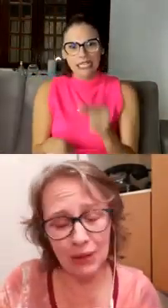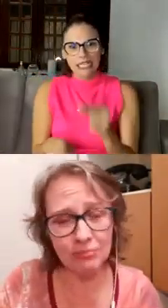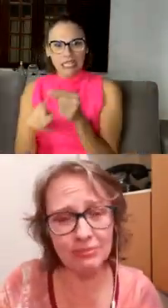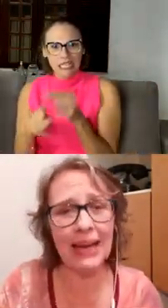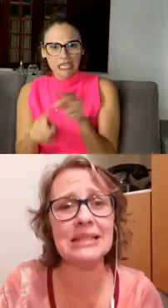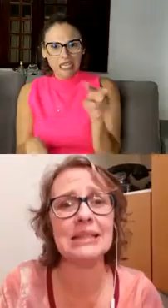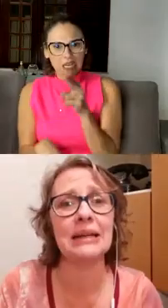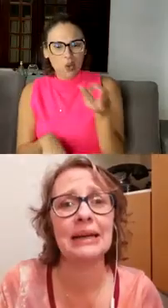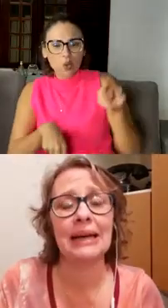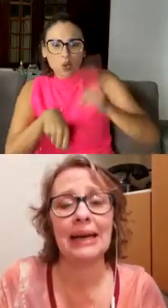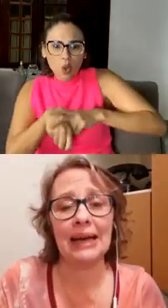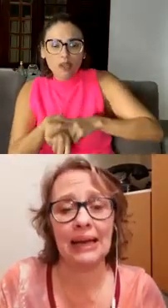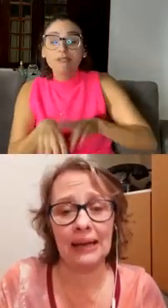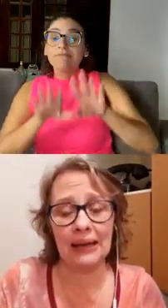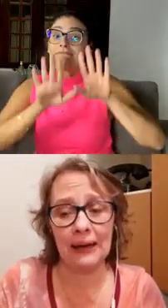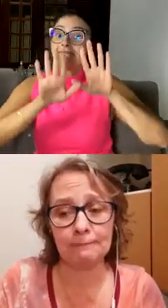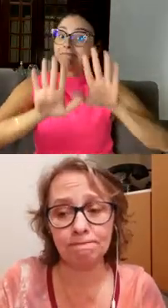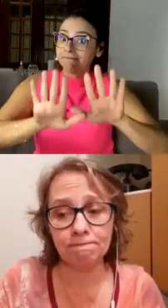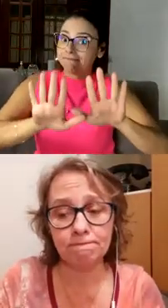que acontece?